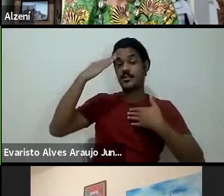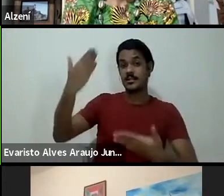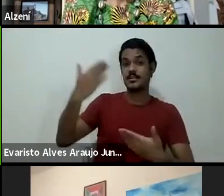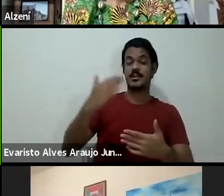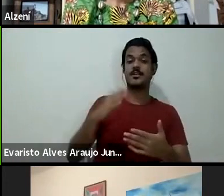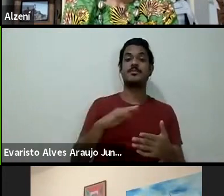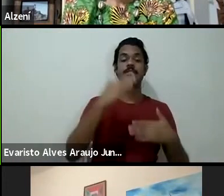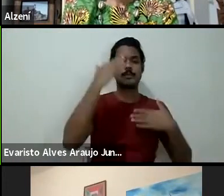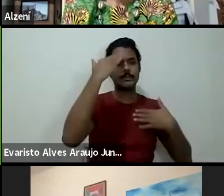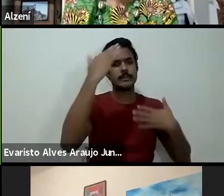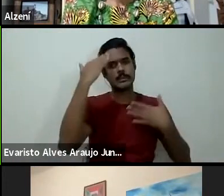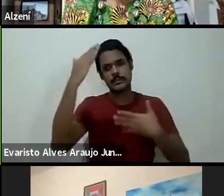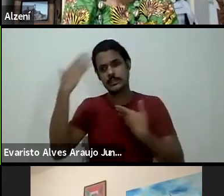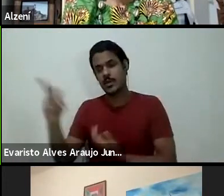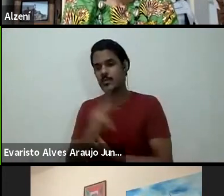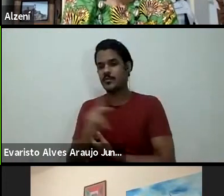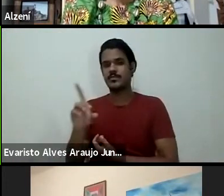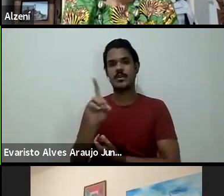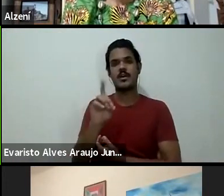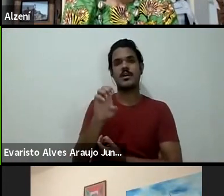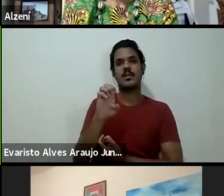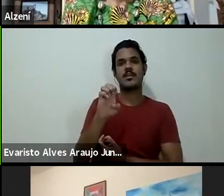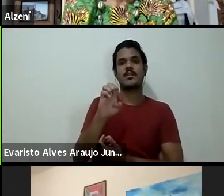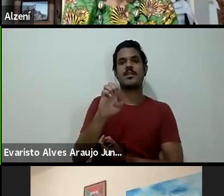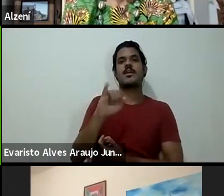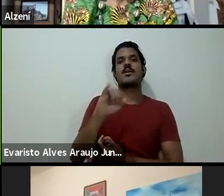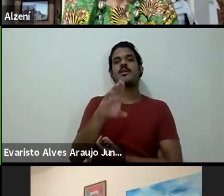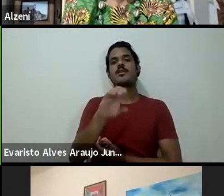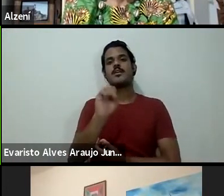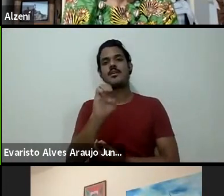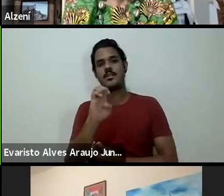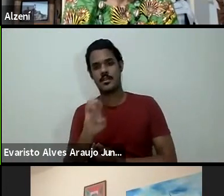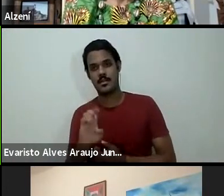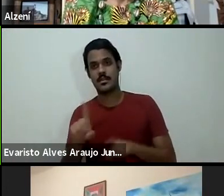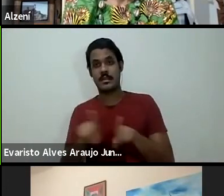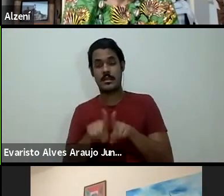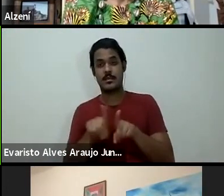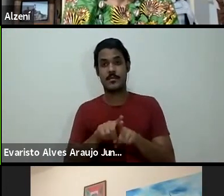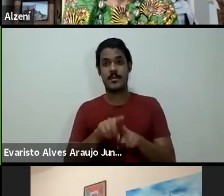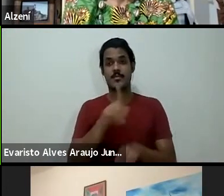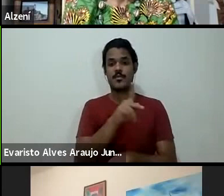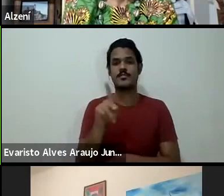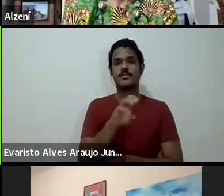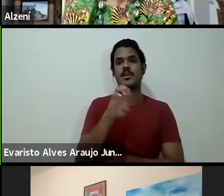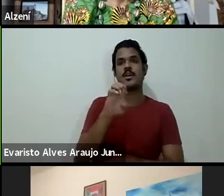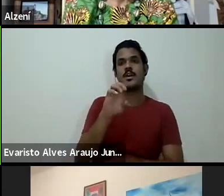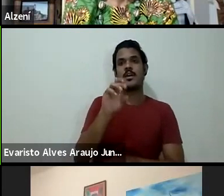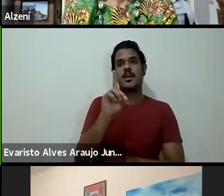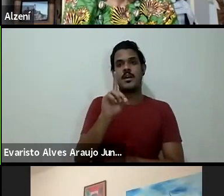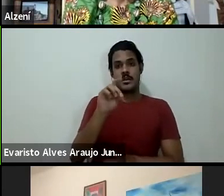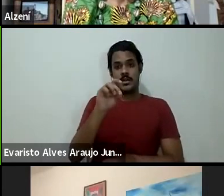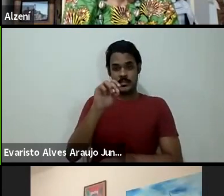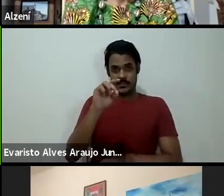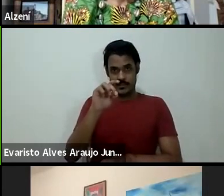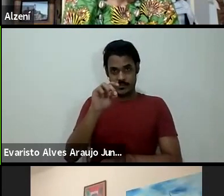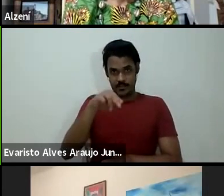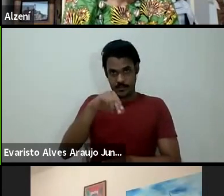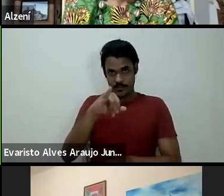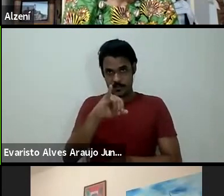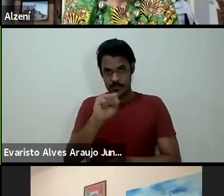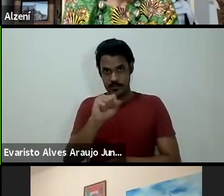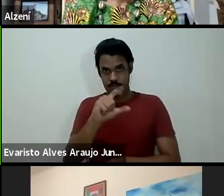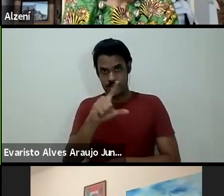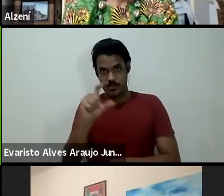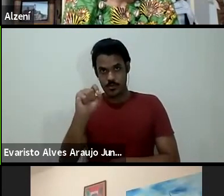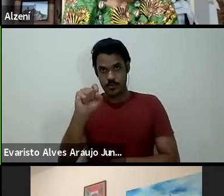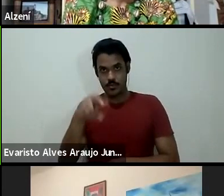todos vocês, a professora Deise, belíssimo trabalho, ao professor Ednilson, também pela parceria,